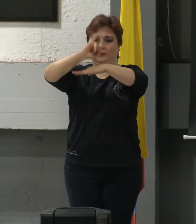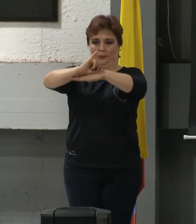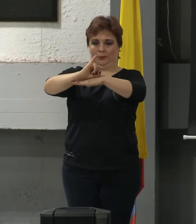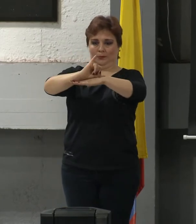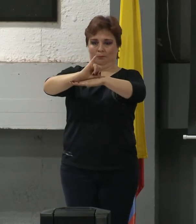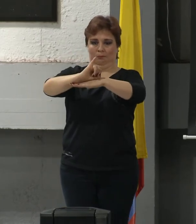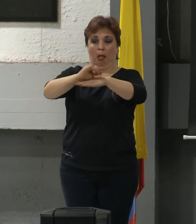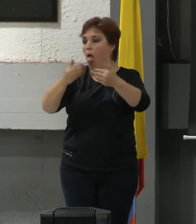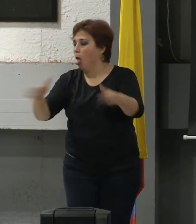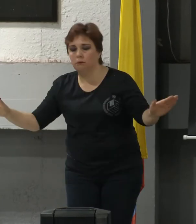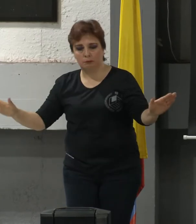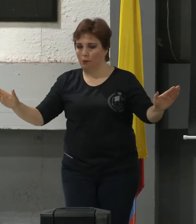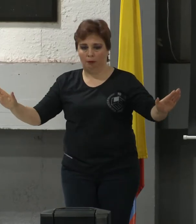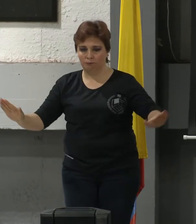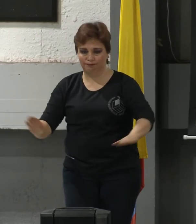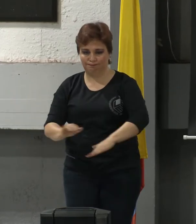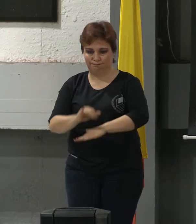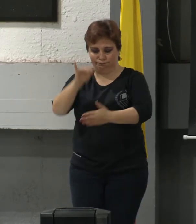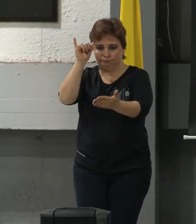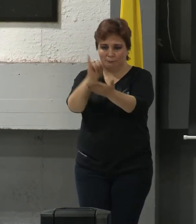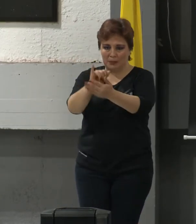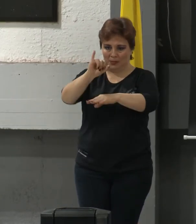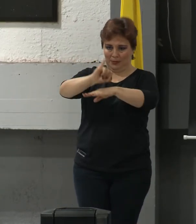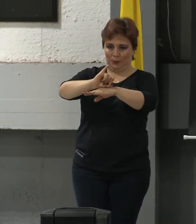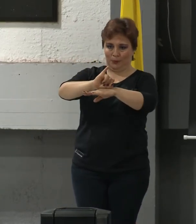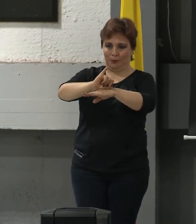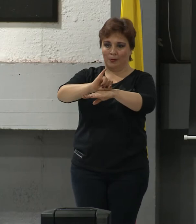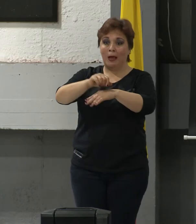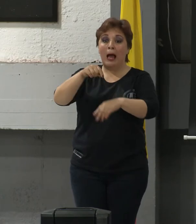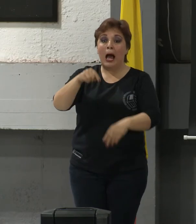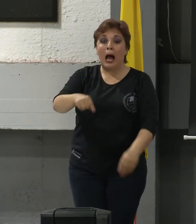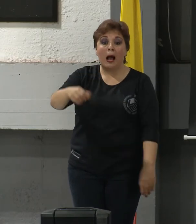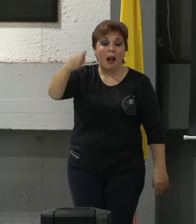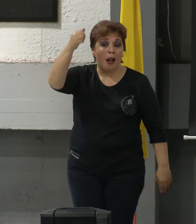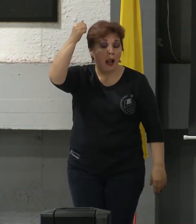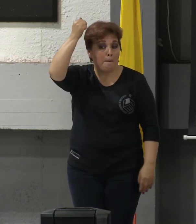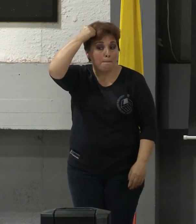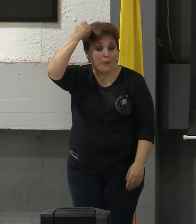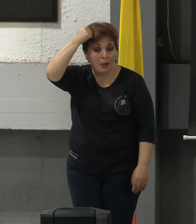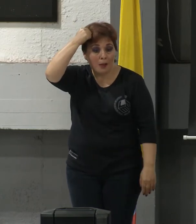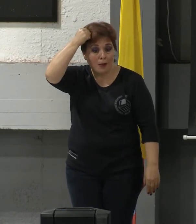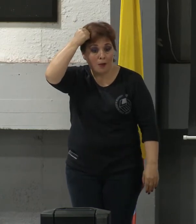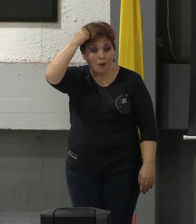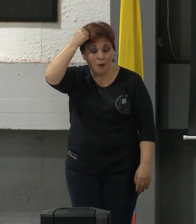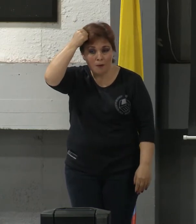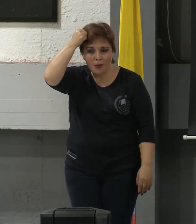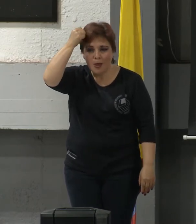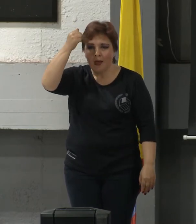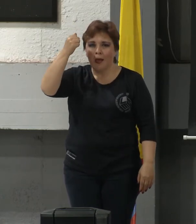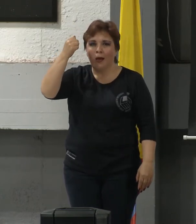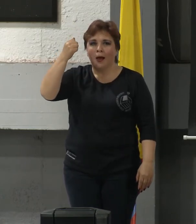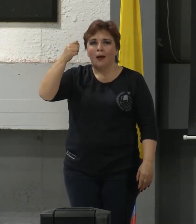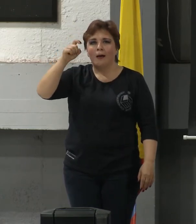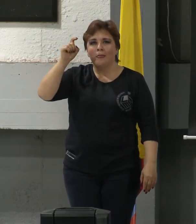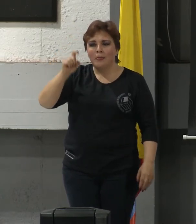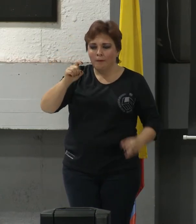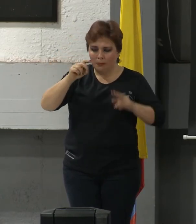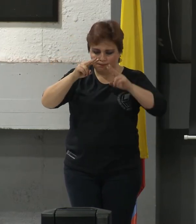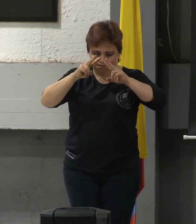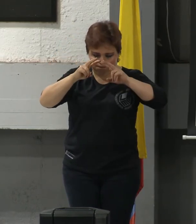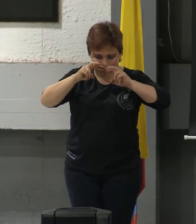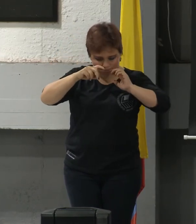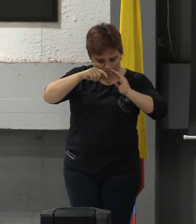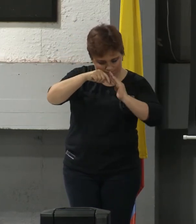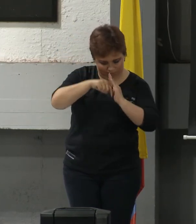yo creo que algún día la pedagogía tendrá que decir que la educación especial no es en realidad especial